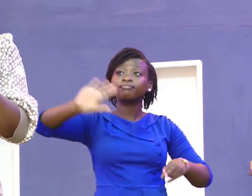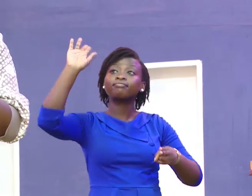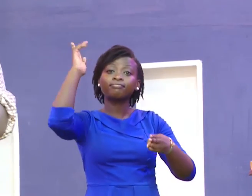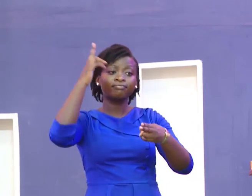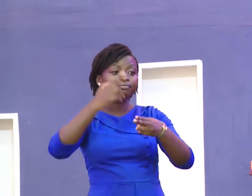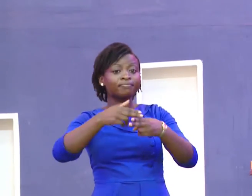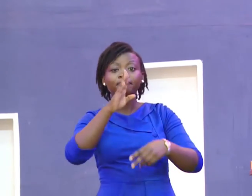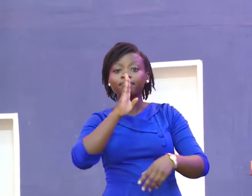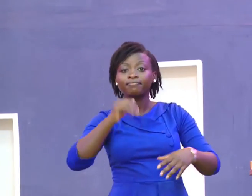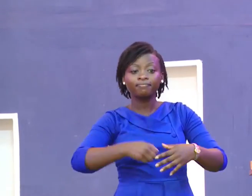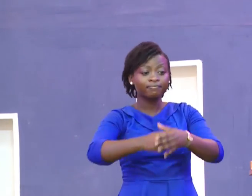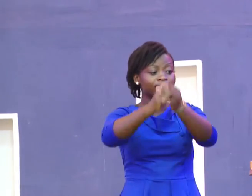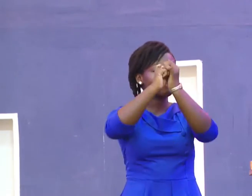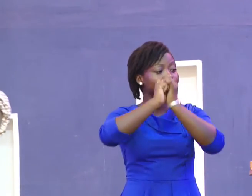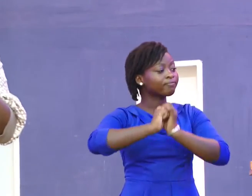irinya lyo,